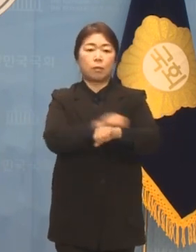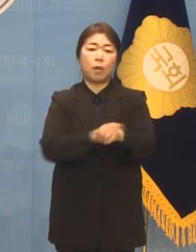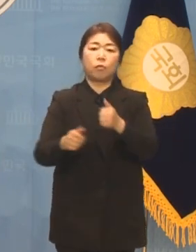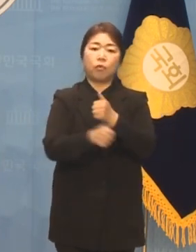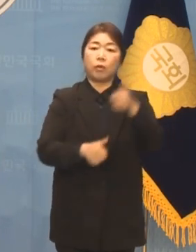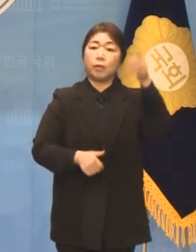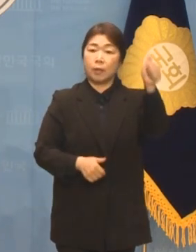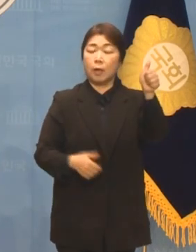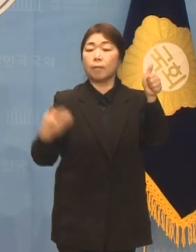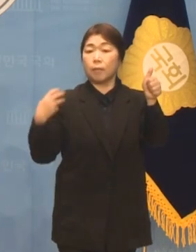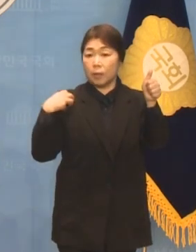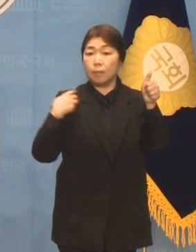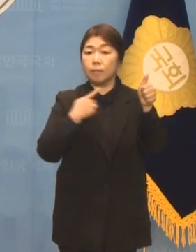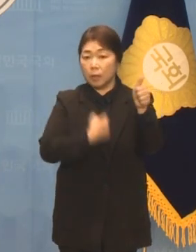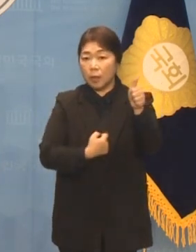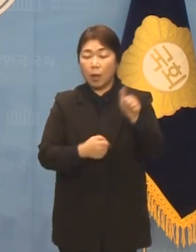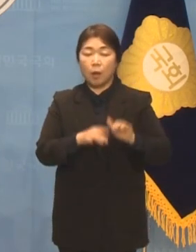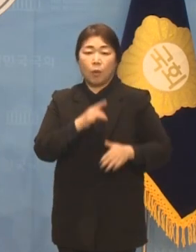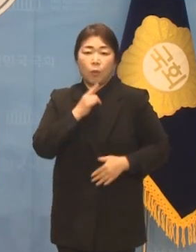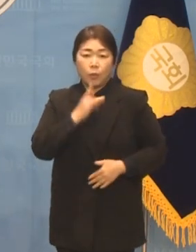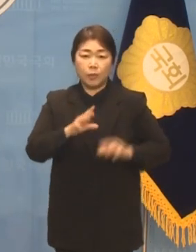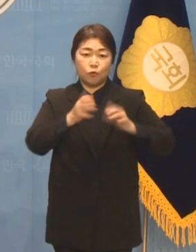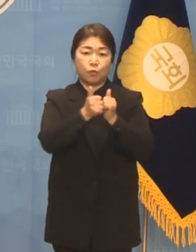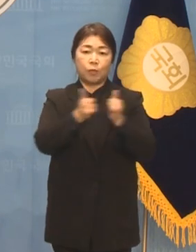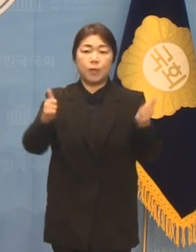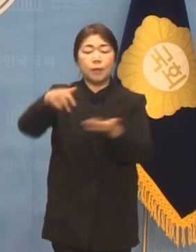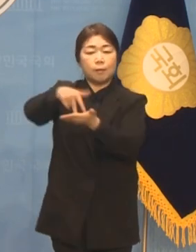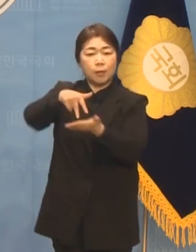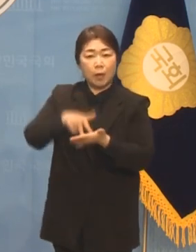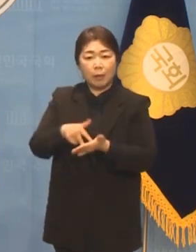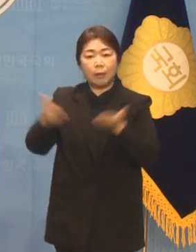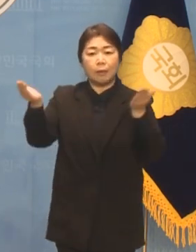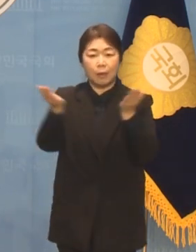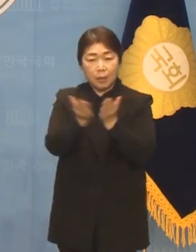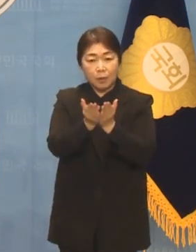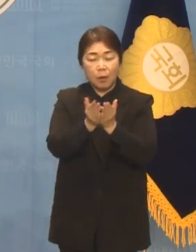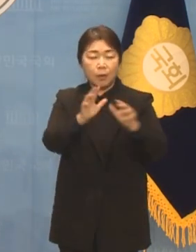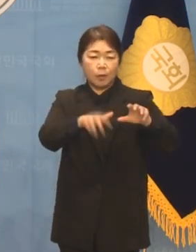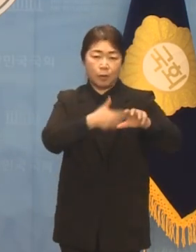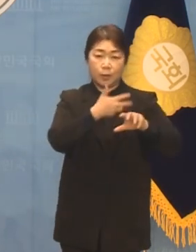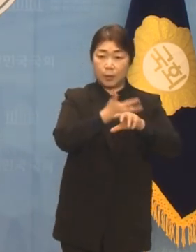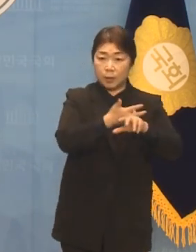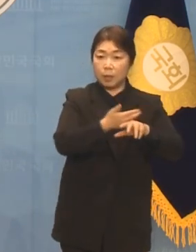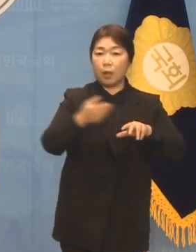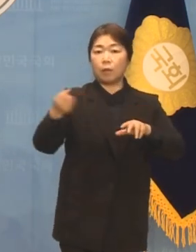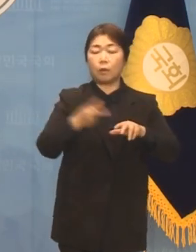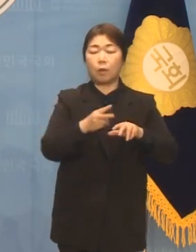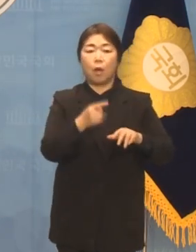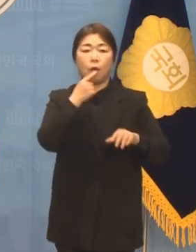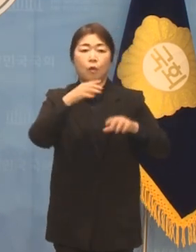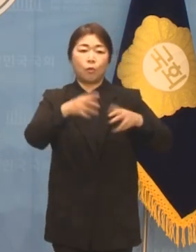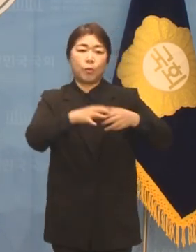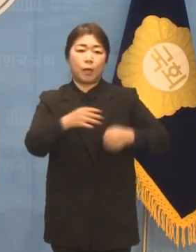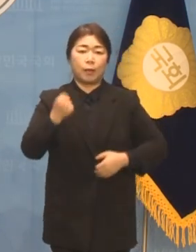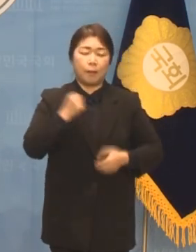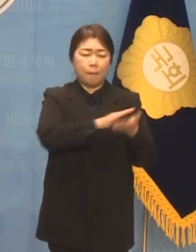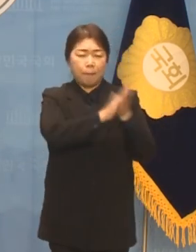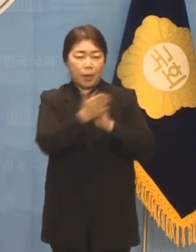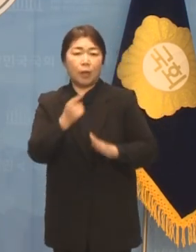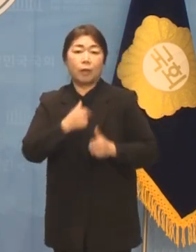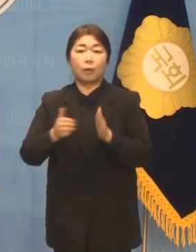위원장을 맡으며 오직 국민 눈높이에 따라 혁신하며 당을 뿌리채